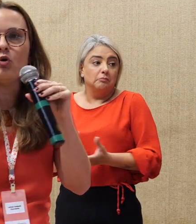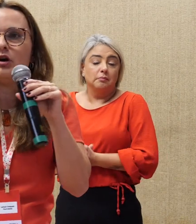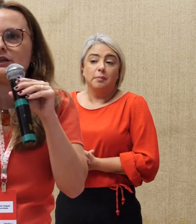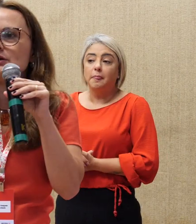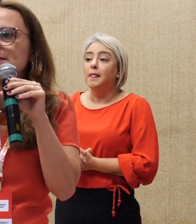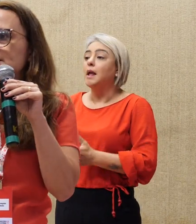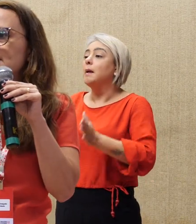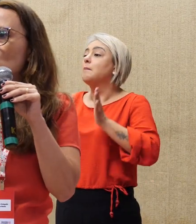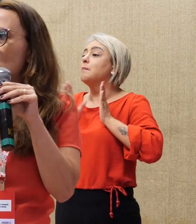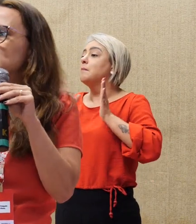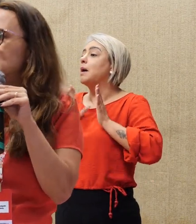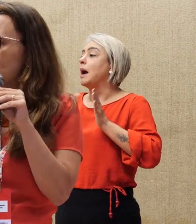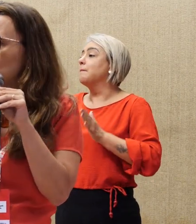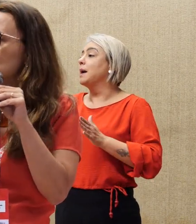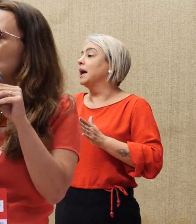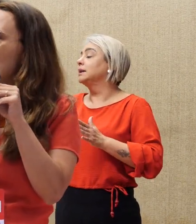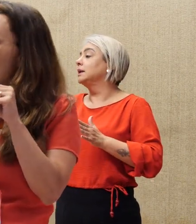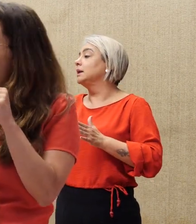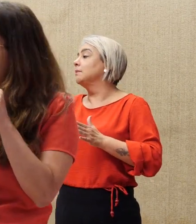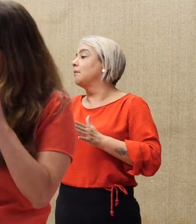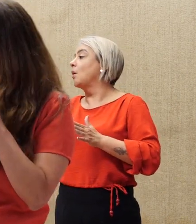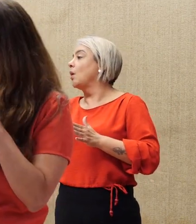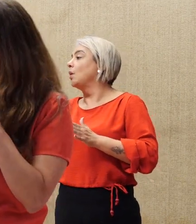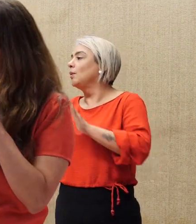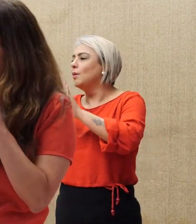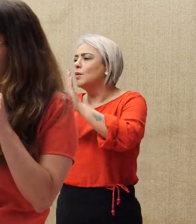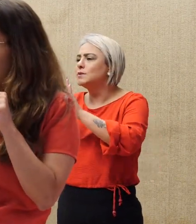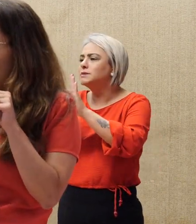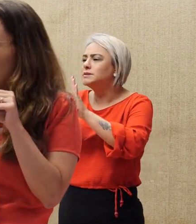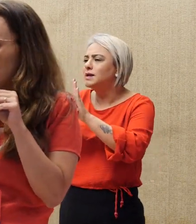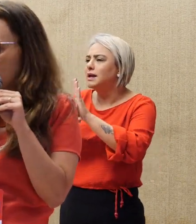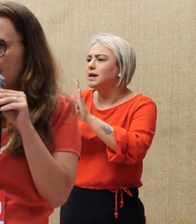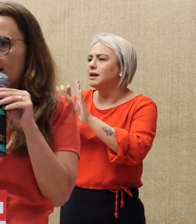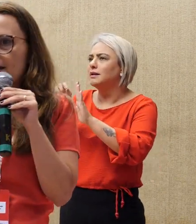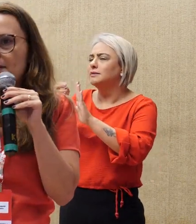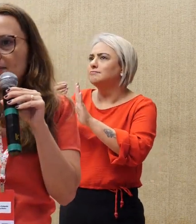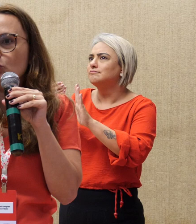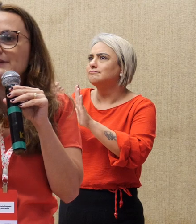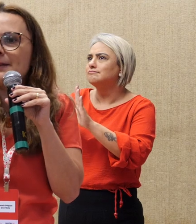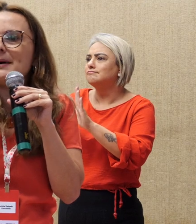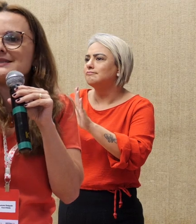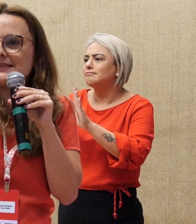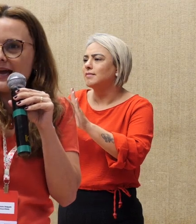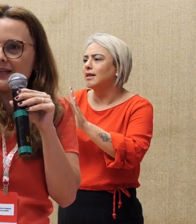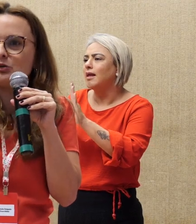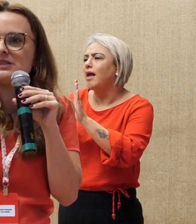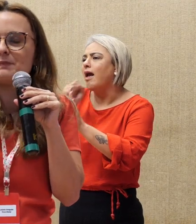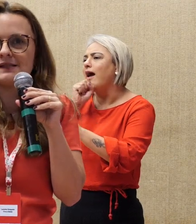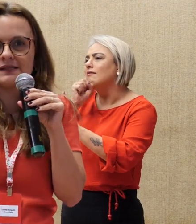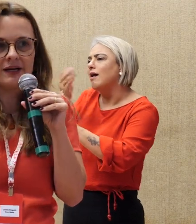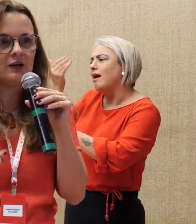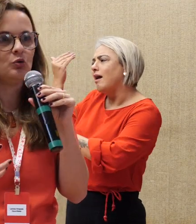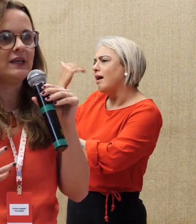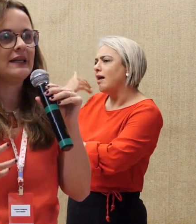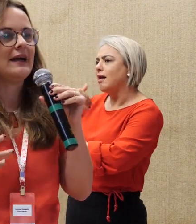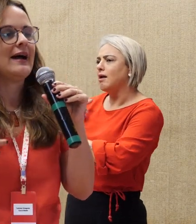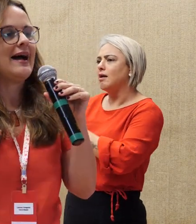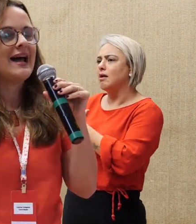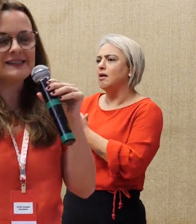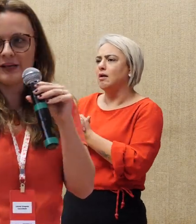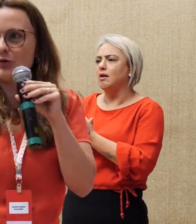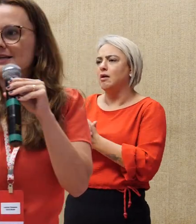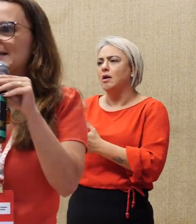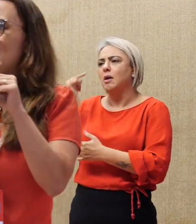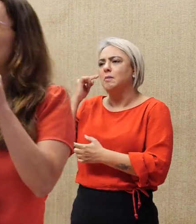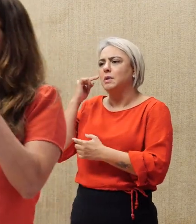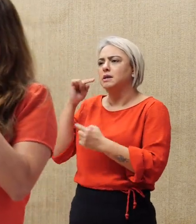E patrimônio. Então, assim, são conceitos muito, né, ultrapassados, pensando que